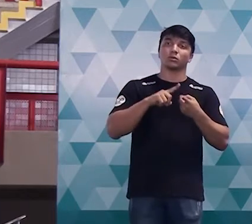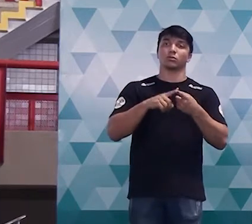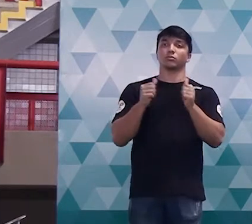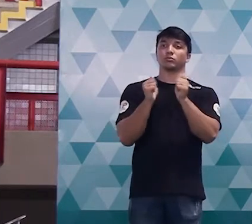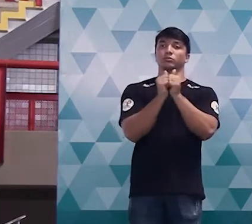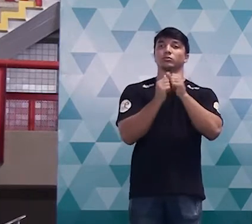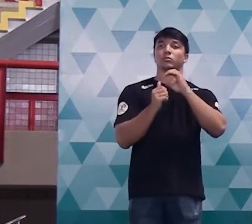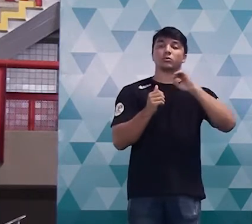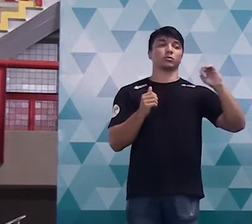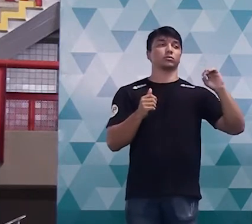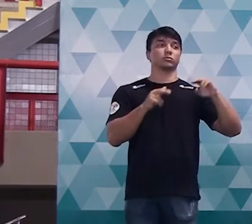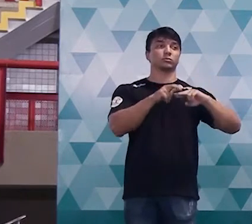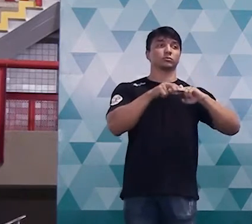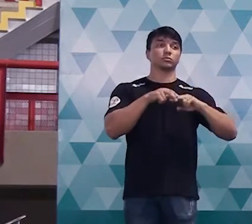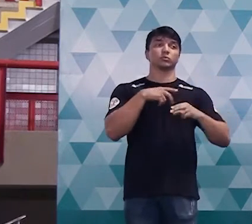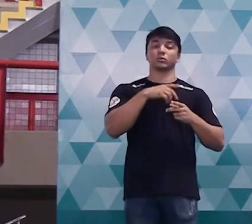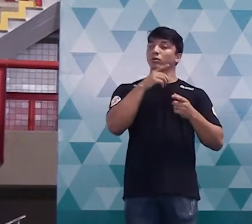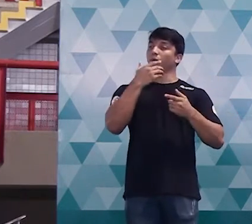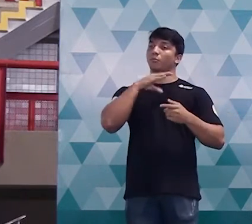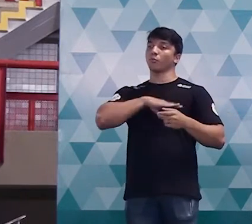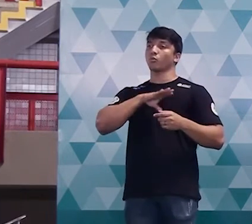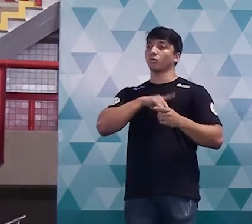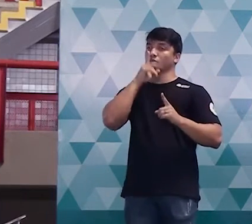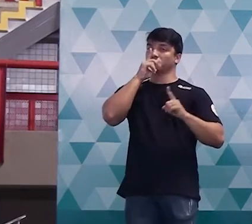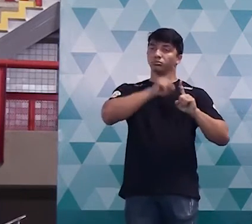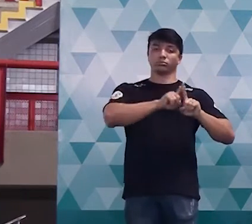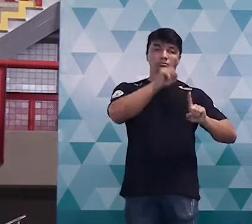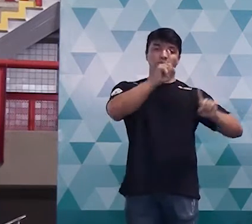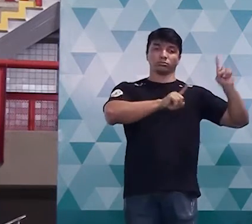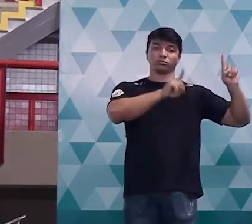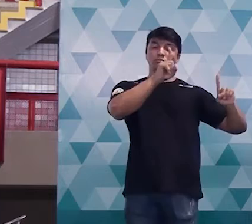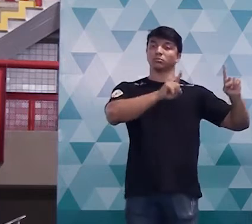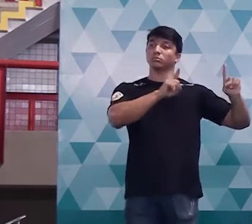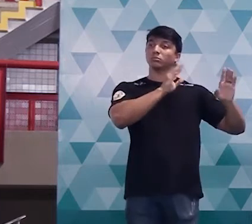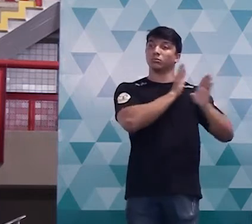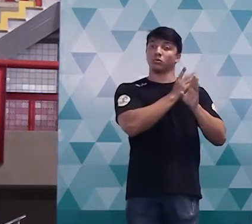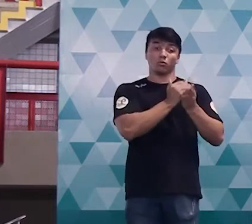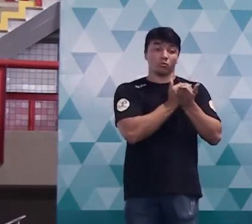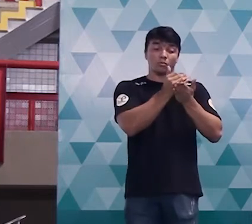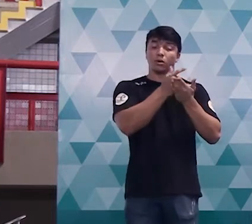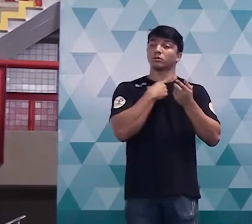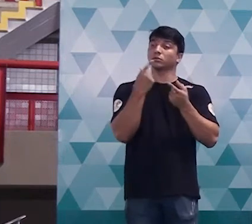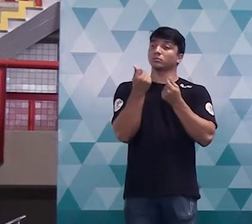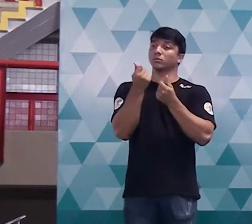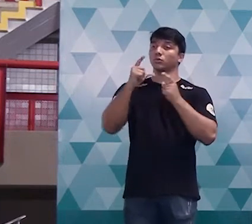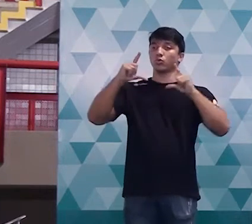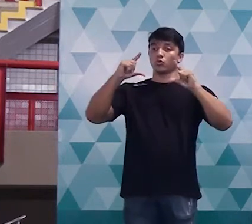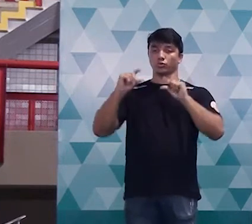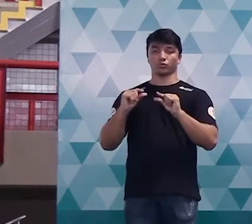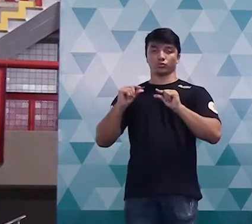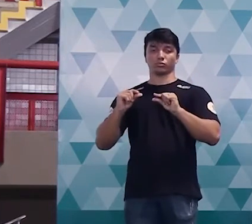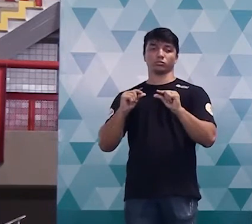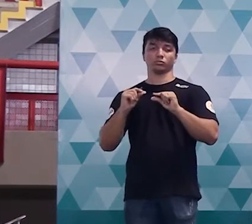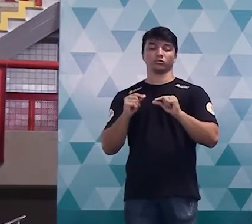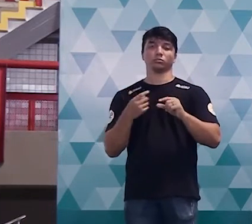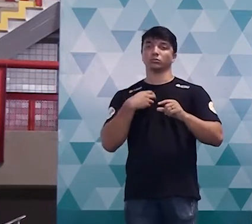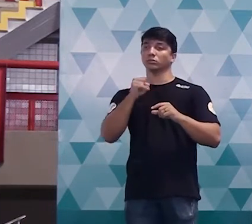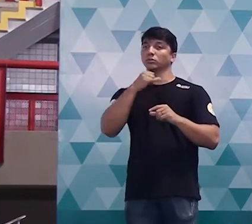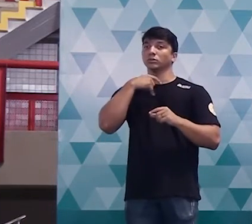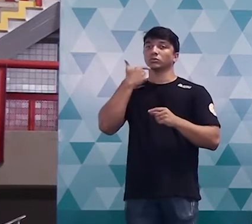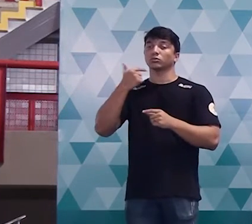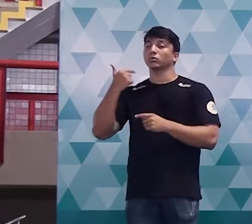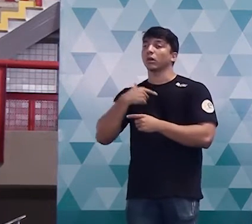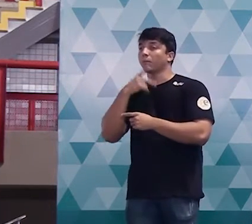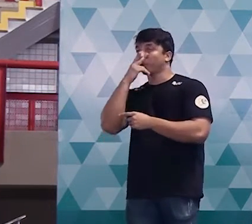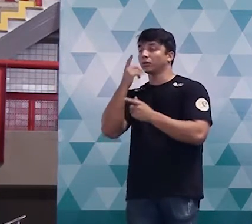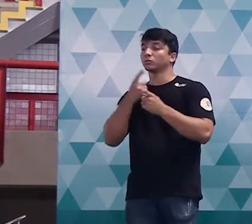com o Oriente. Isso quer dizer que Portugal vai ter concorrência. E na hora que tem concorrência, o preço cai. Quando não tem